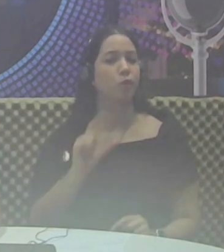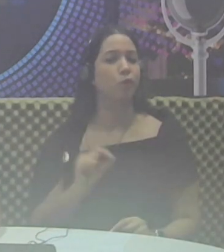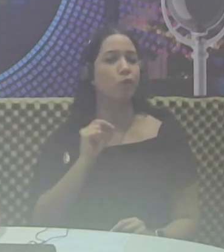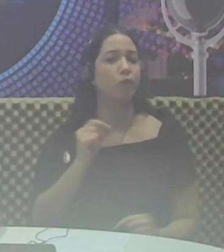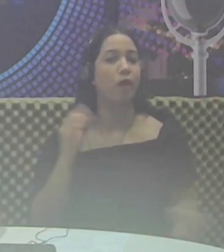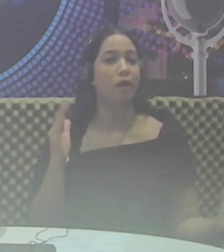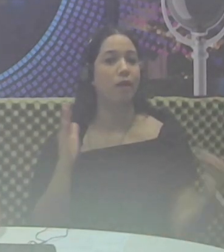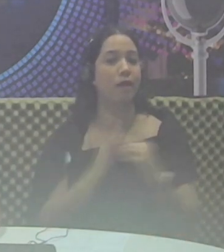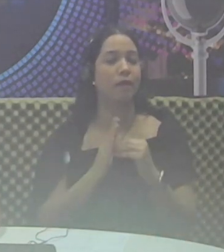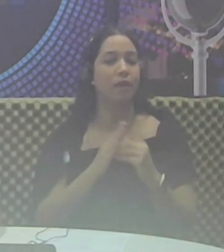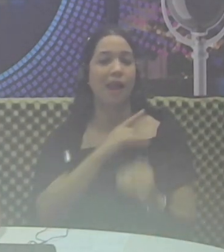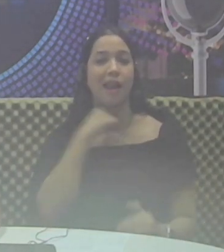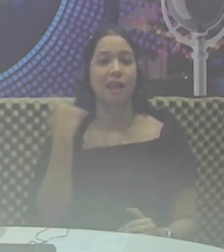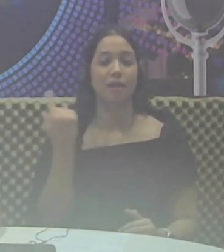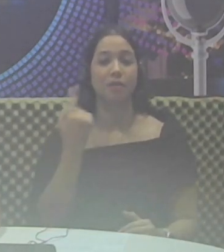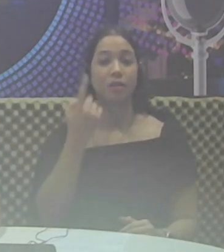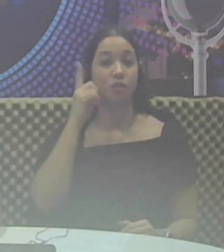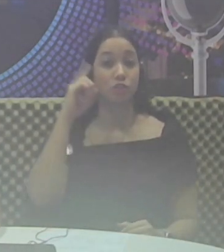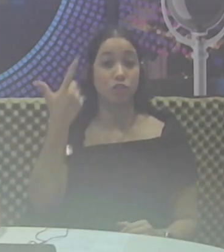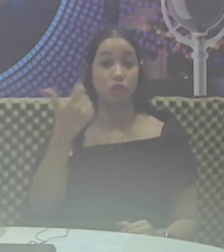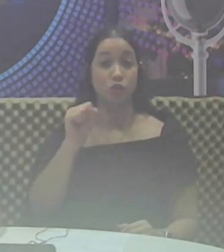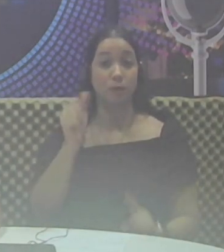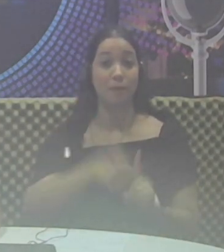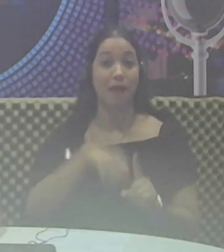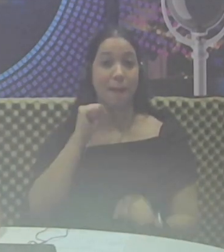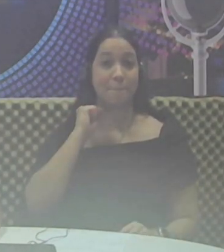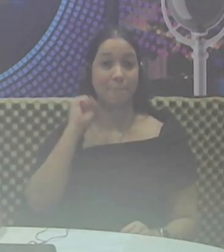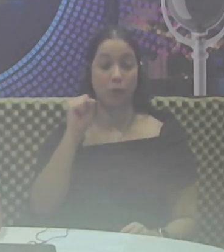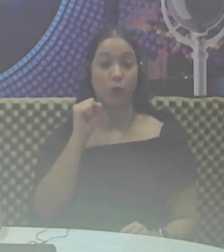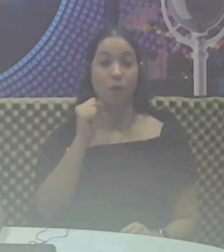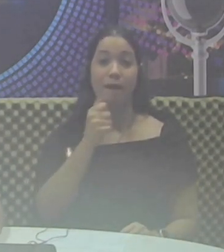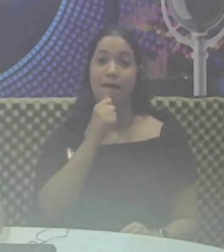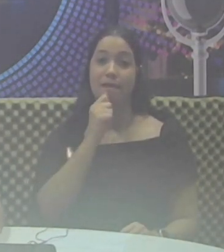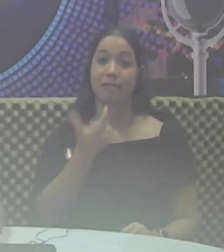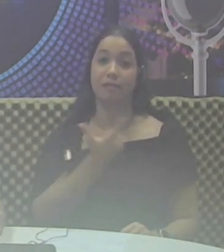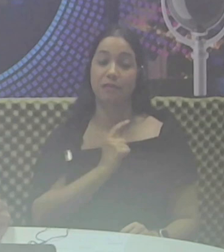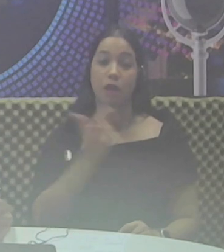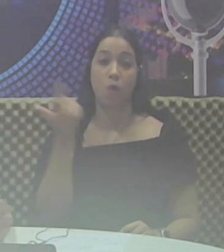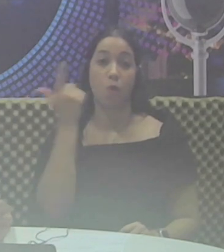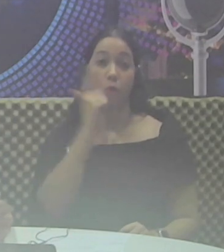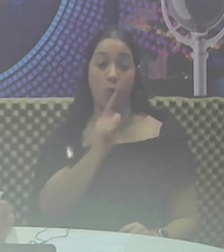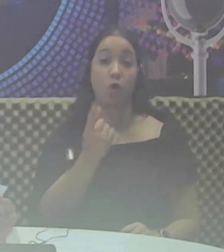prazo limite até o dia 18 de abril, quando ainda será possível